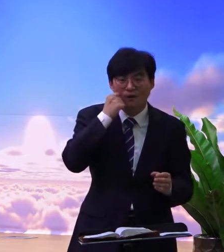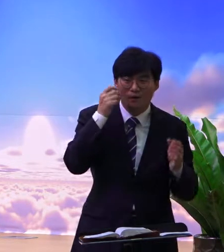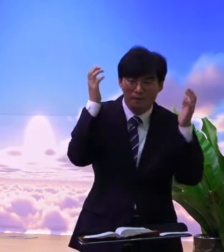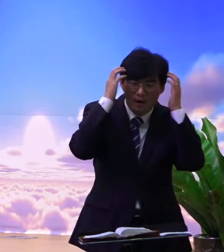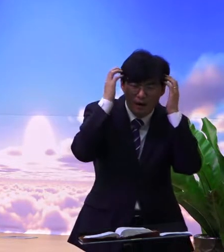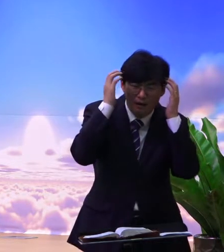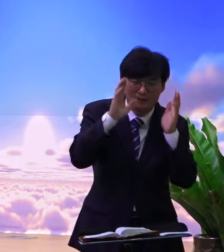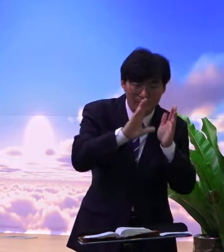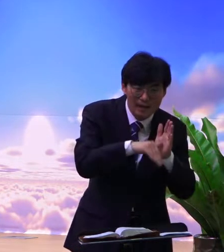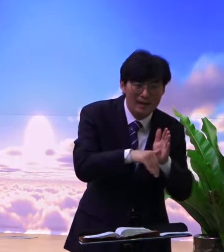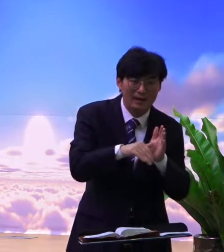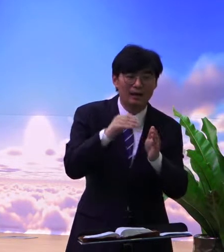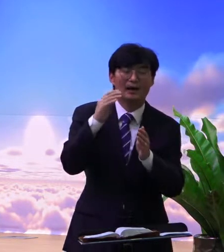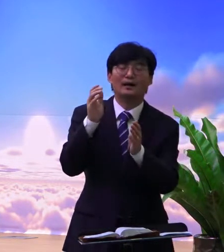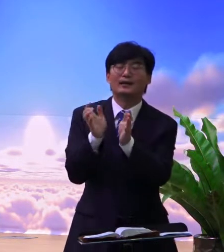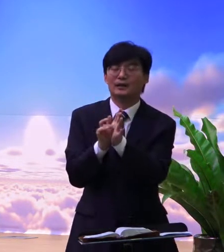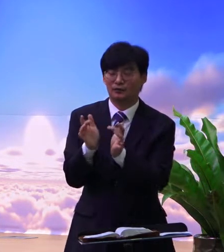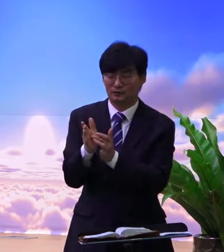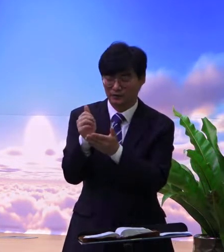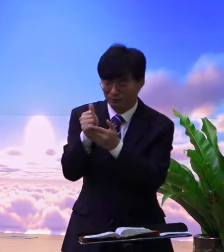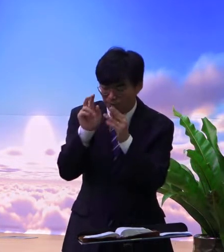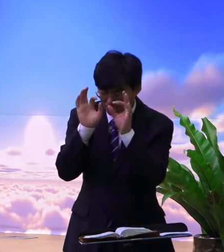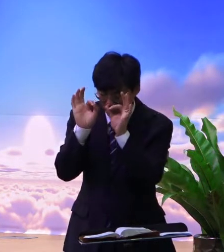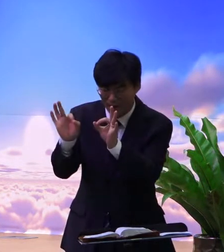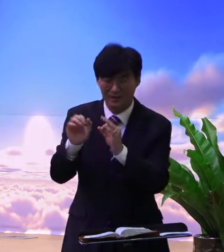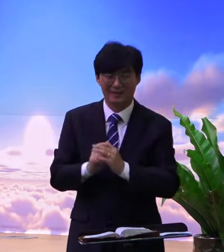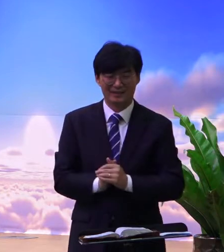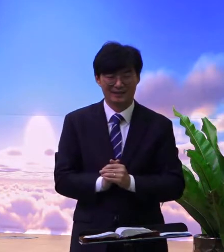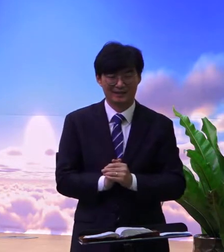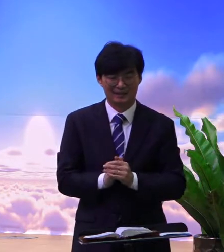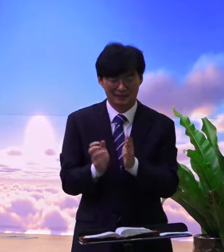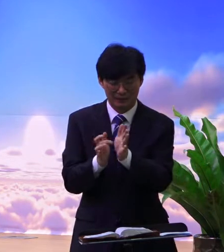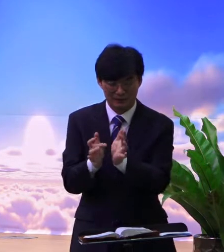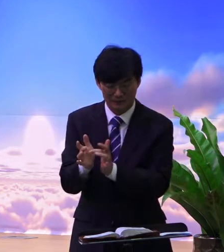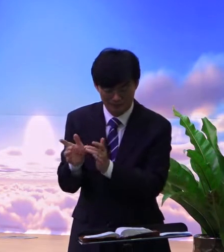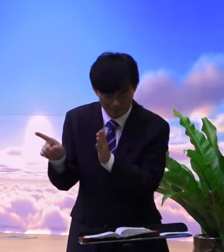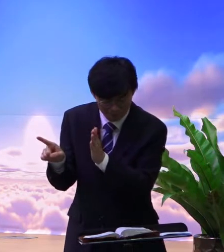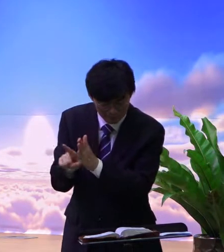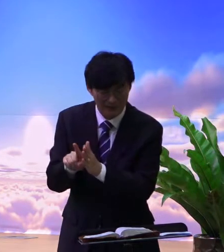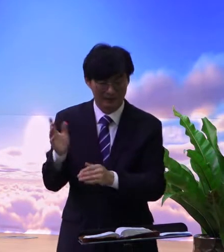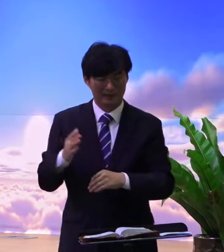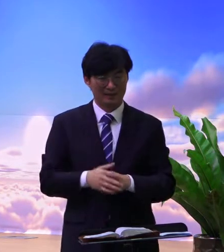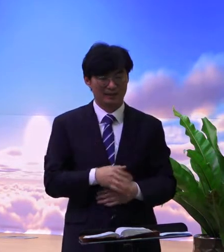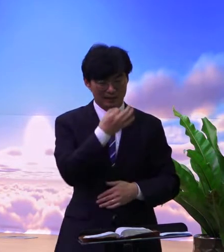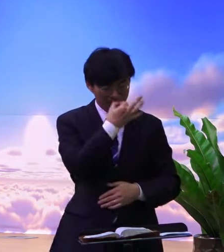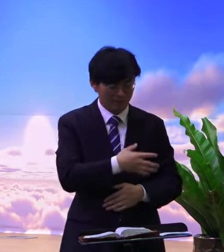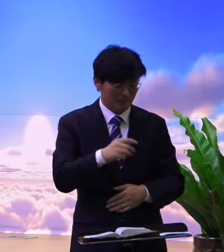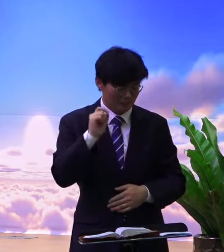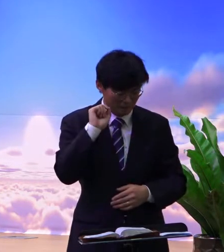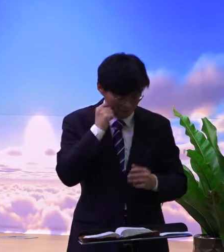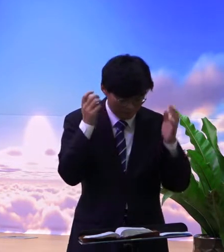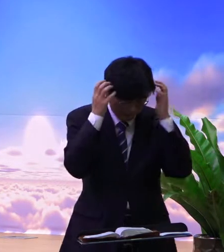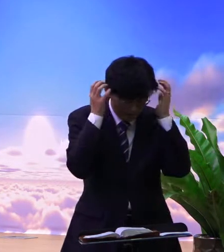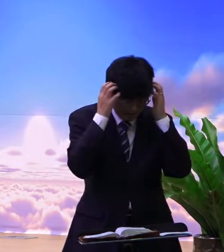주님을 바라보지 않으면, 예수님을 바라보지 않으면 이 거센 세파에 우리도 흔들릴 수밖에